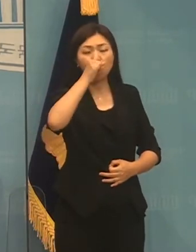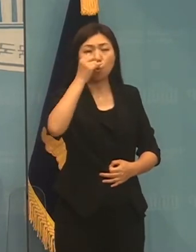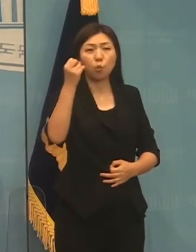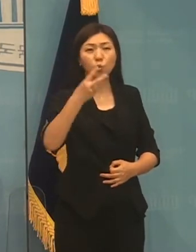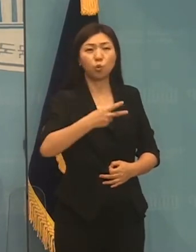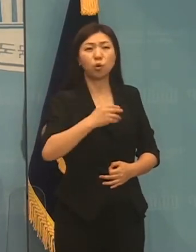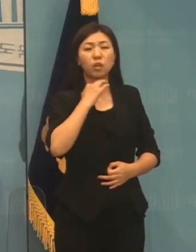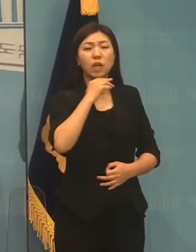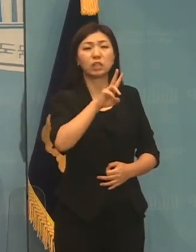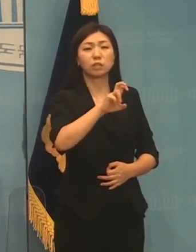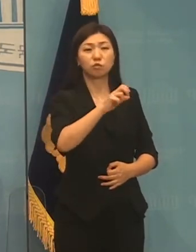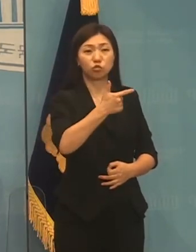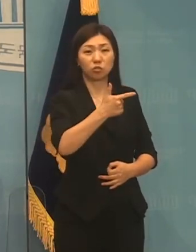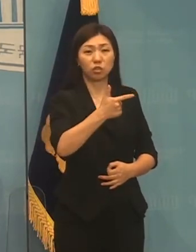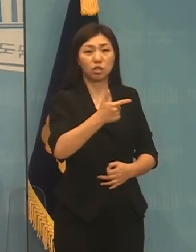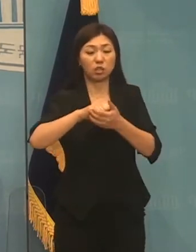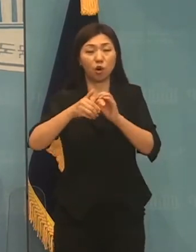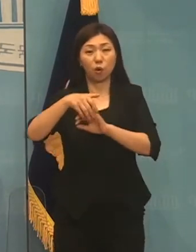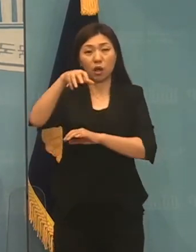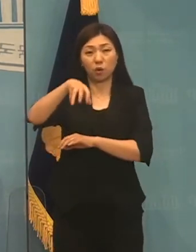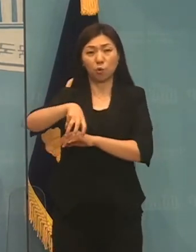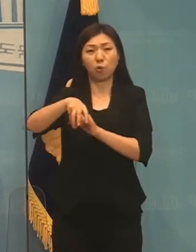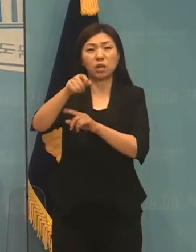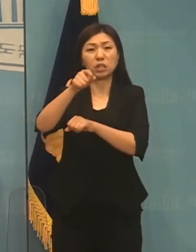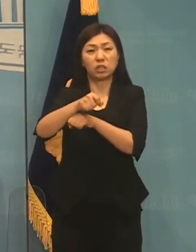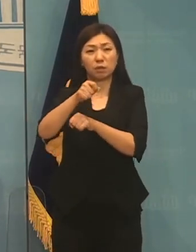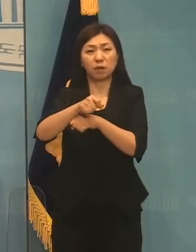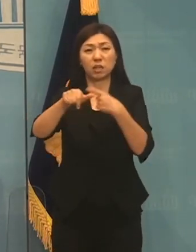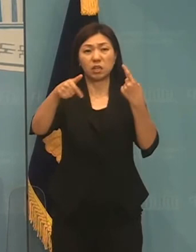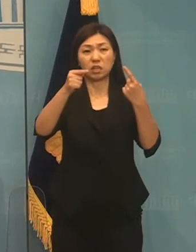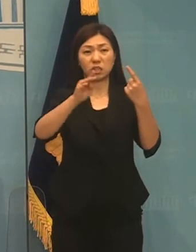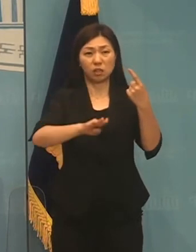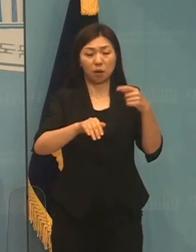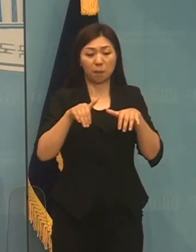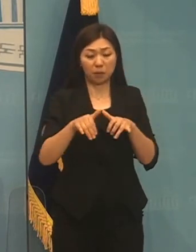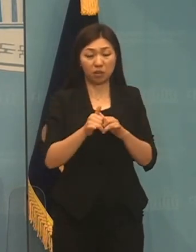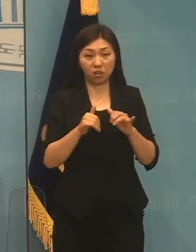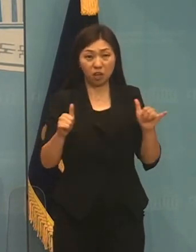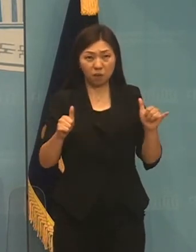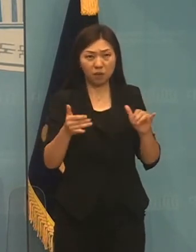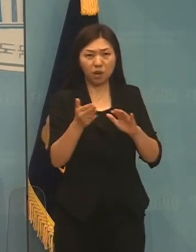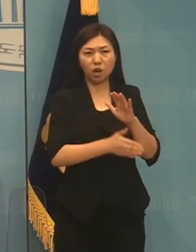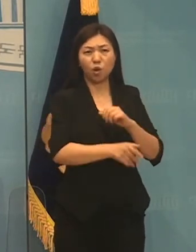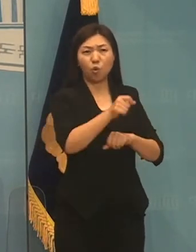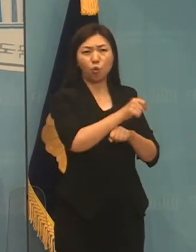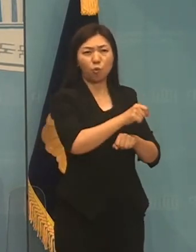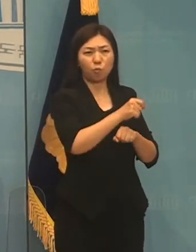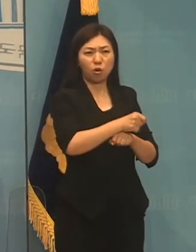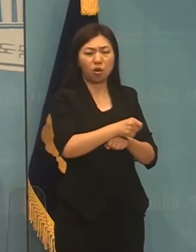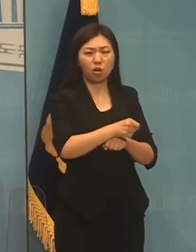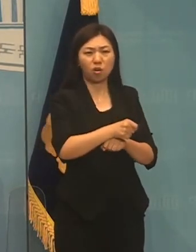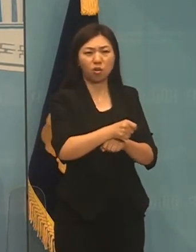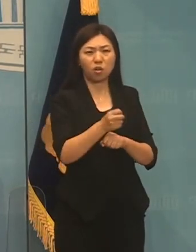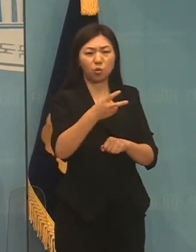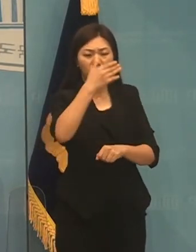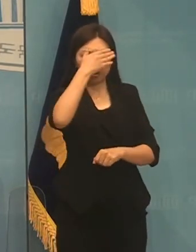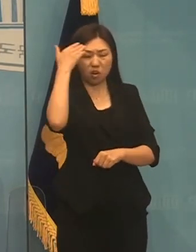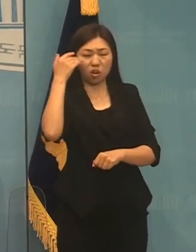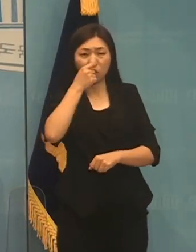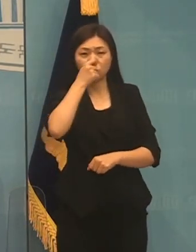26세 대학생이 청와대 1급 비서관이 되어 공무원과 청년들을 모욕하는 등 온 국민과